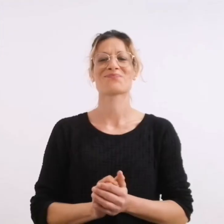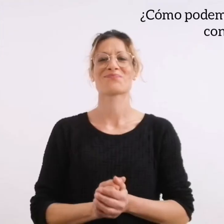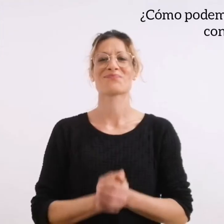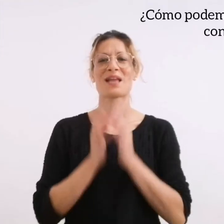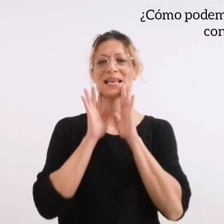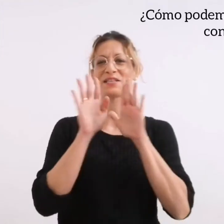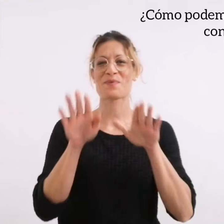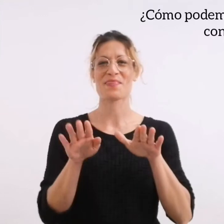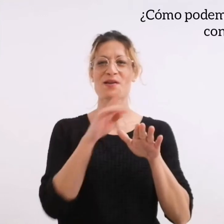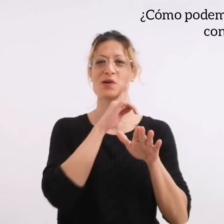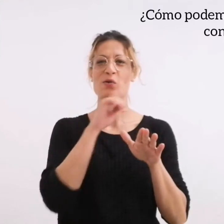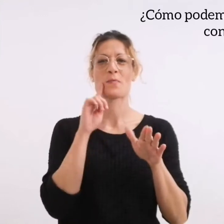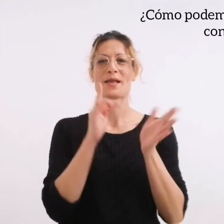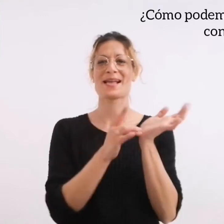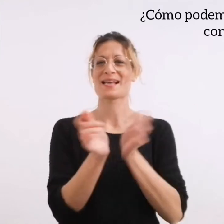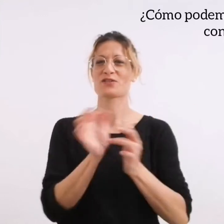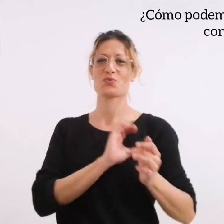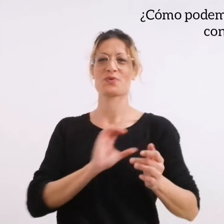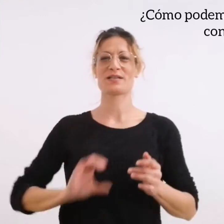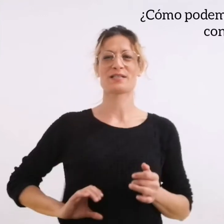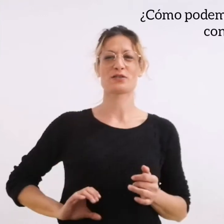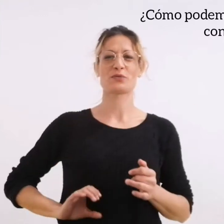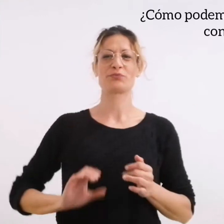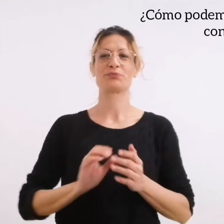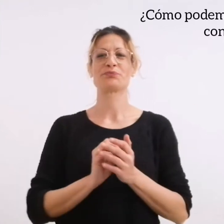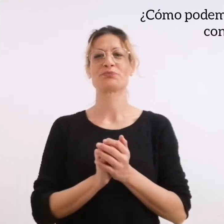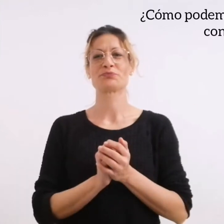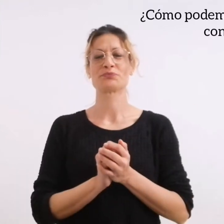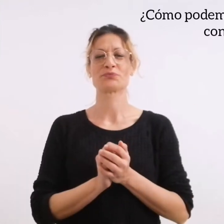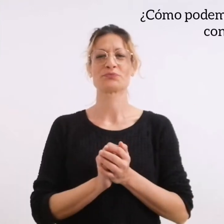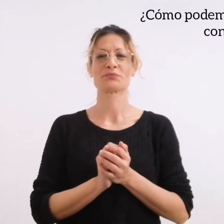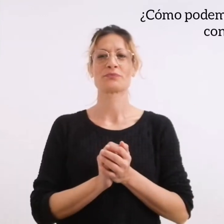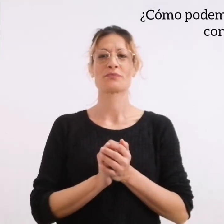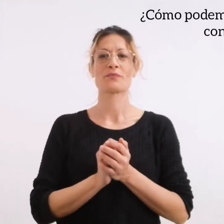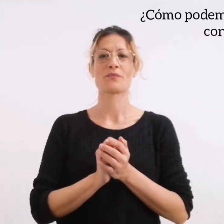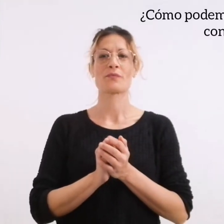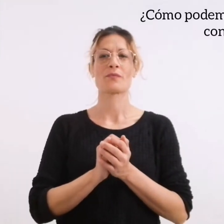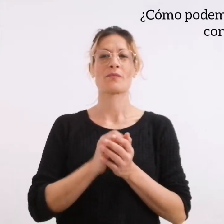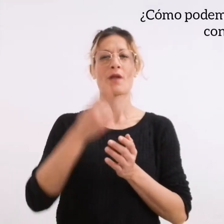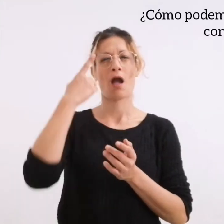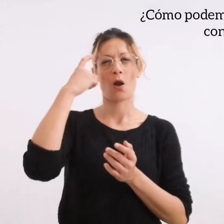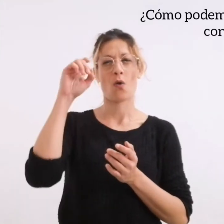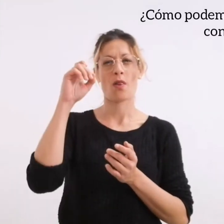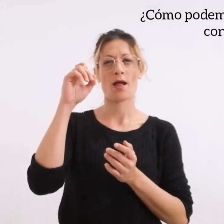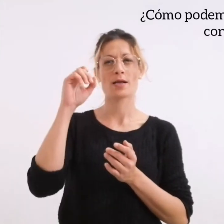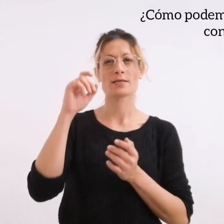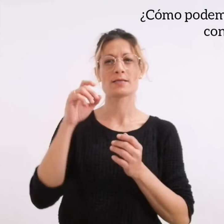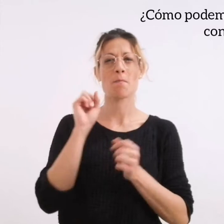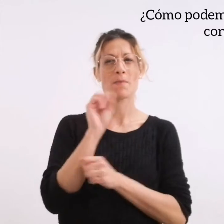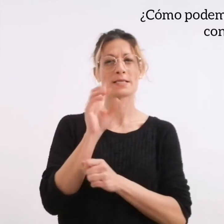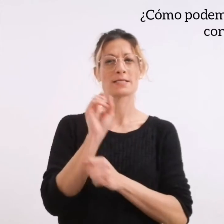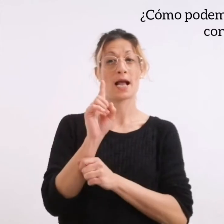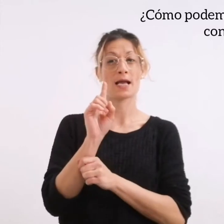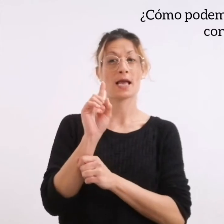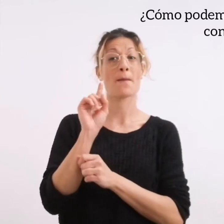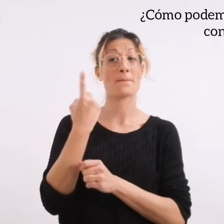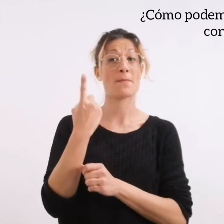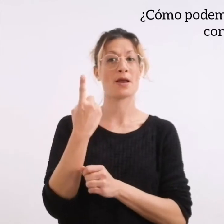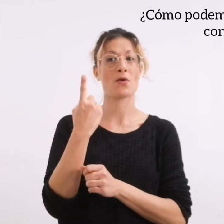Les bendigo en el nombre de Jesucristo. En el primer mensaje, la palabra nos habló de por qué la